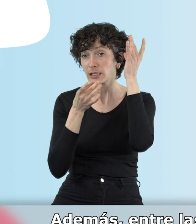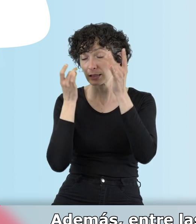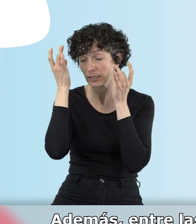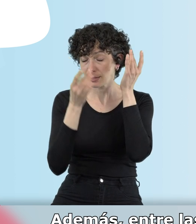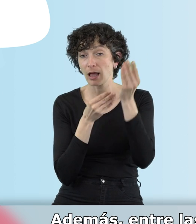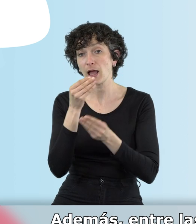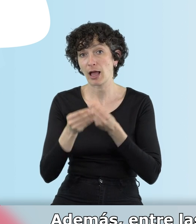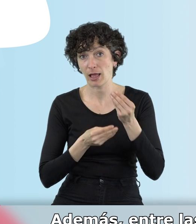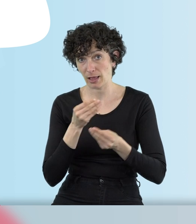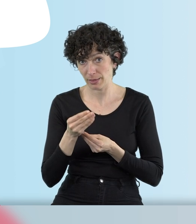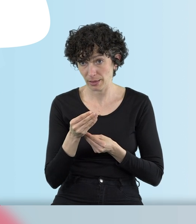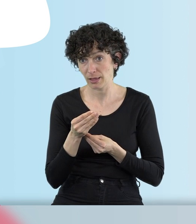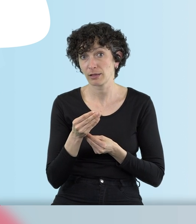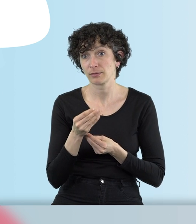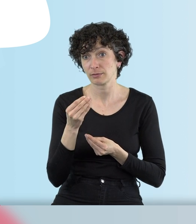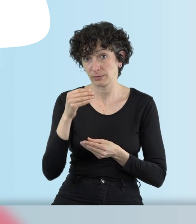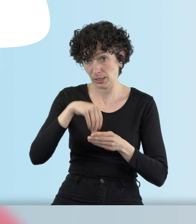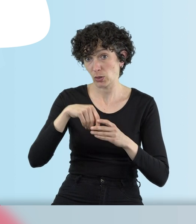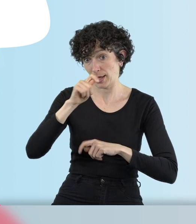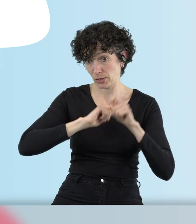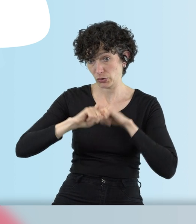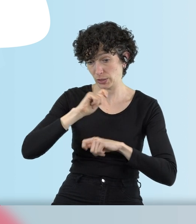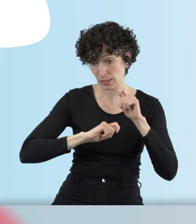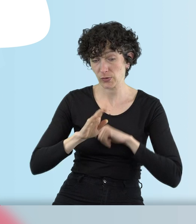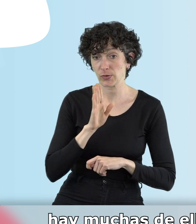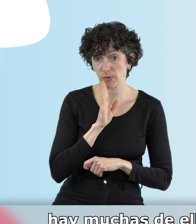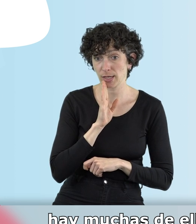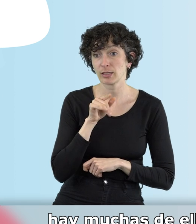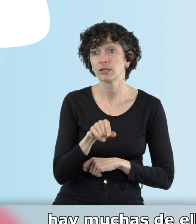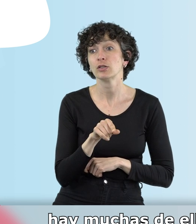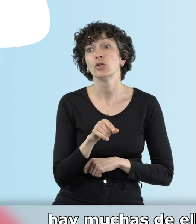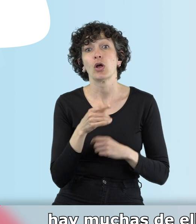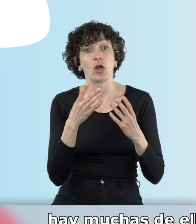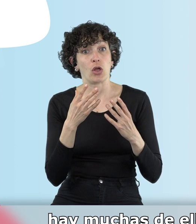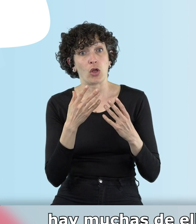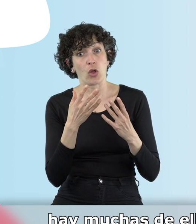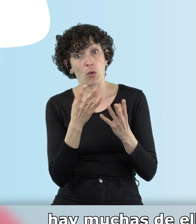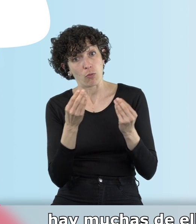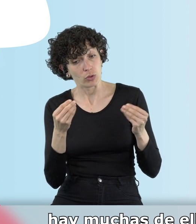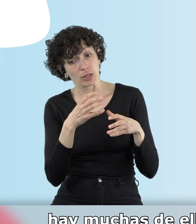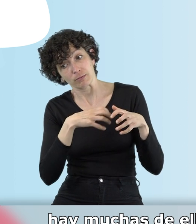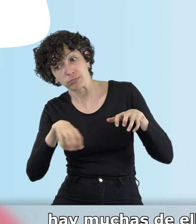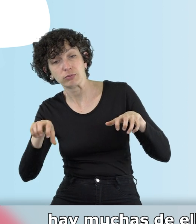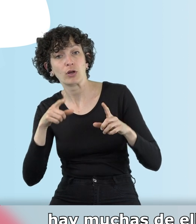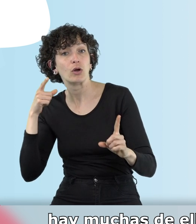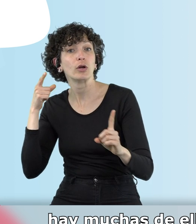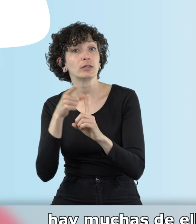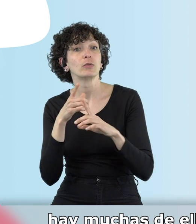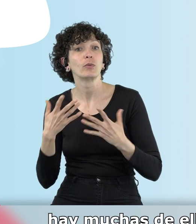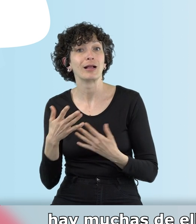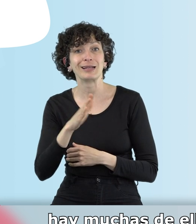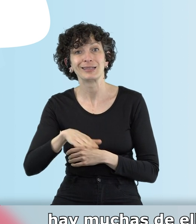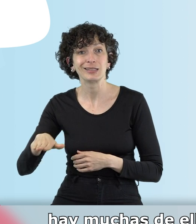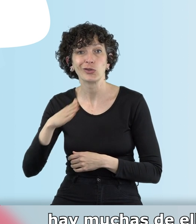actividades que se realizan por parte de las asociaciones, hay muchas de ellas que están dirigidas también